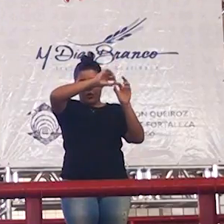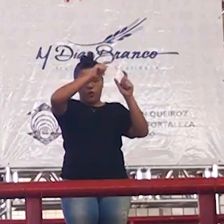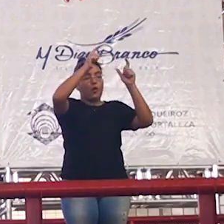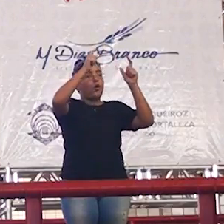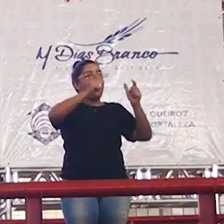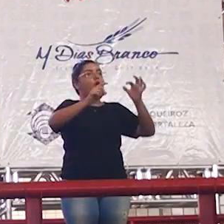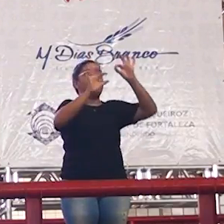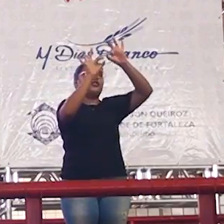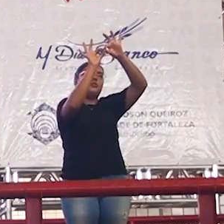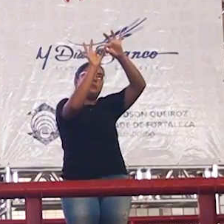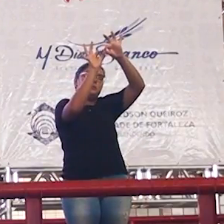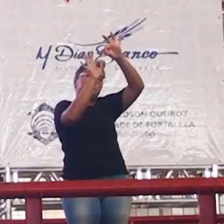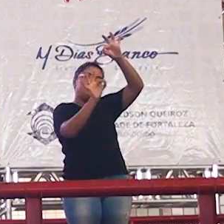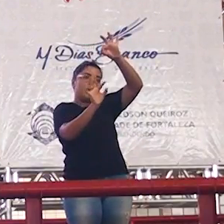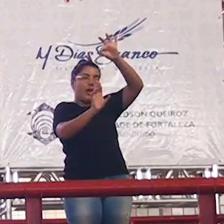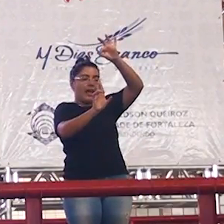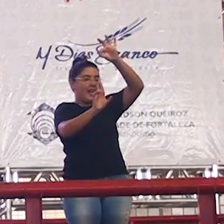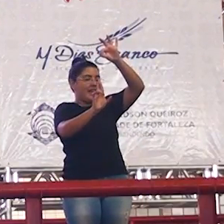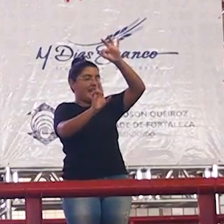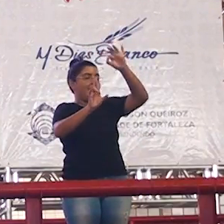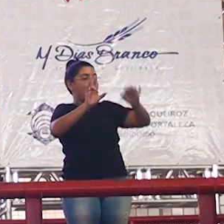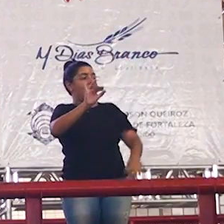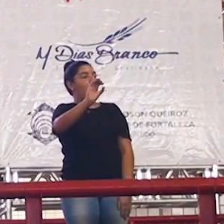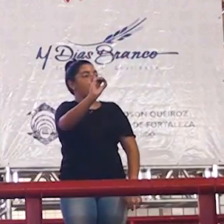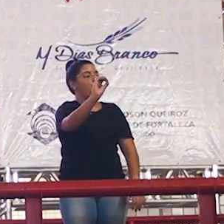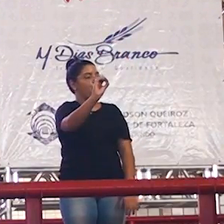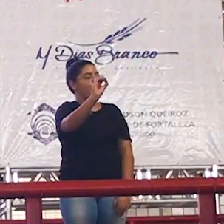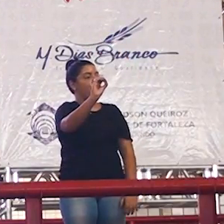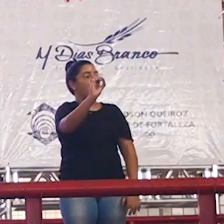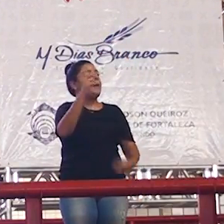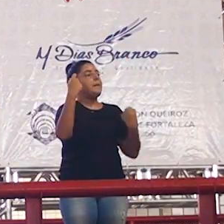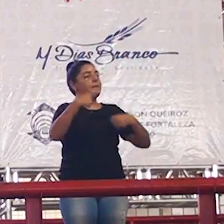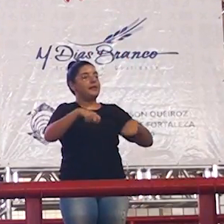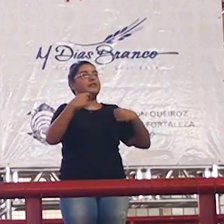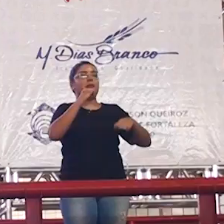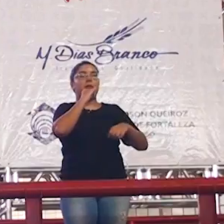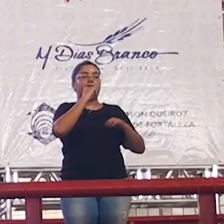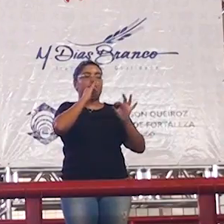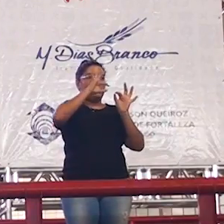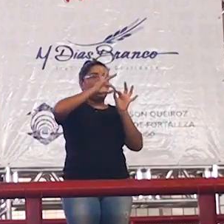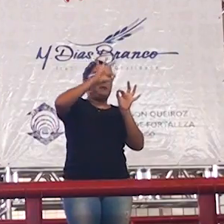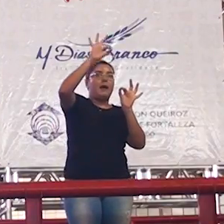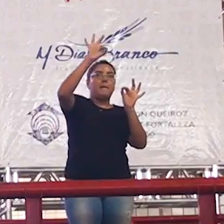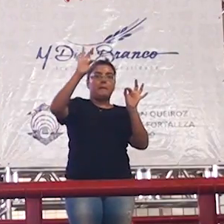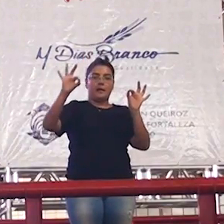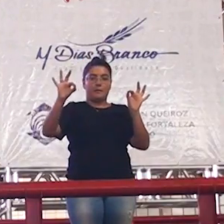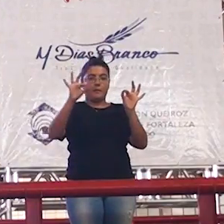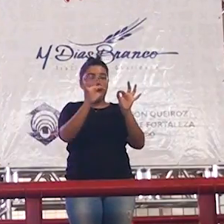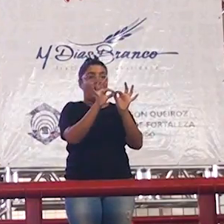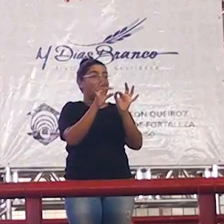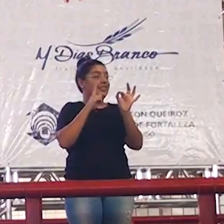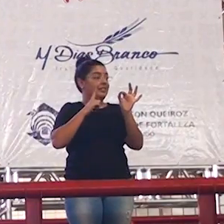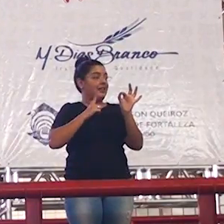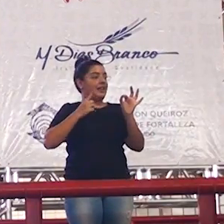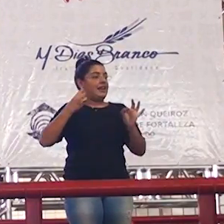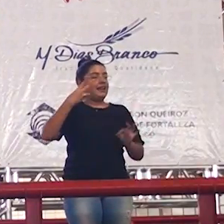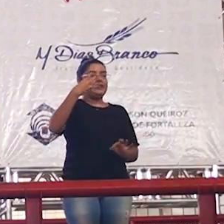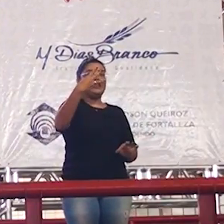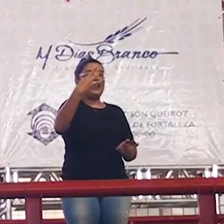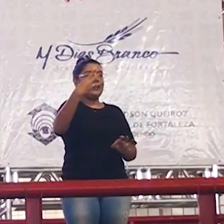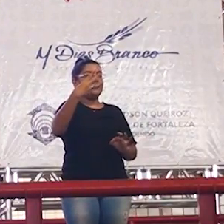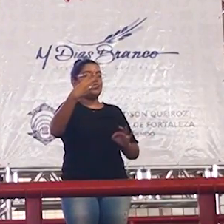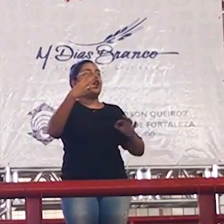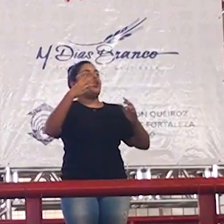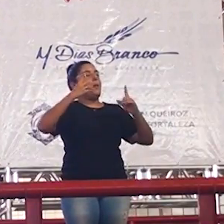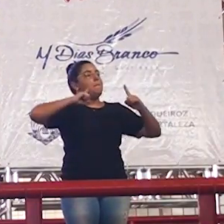eu multiplicar os 3 lados do triângulo e dividir por 4 vezes o raio. Seria uma outra